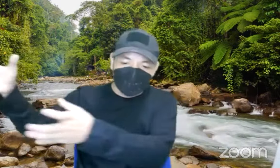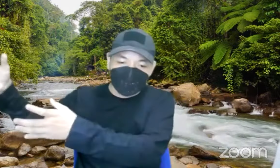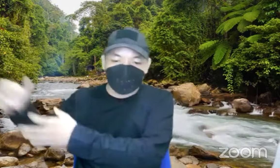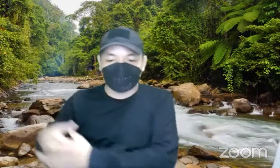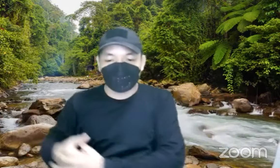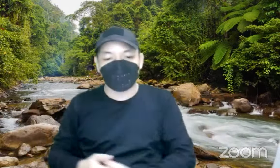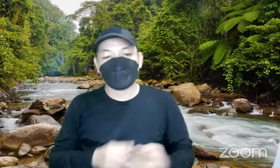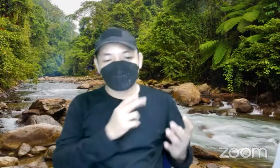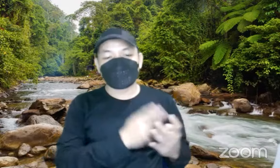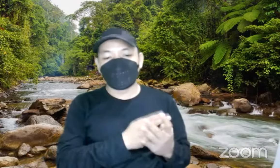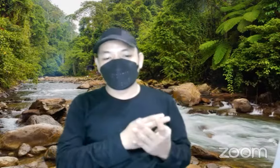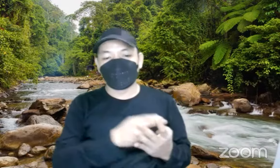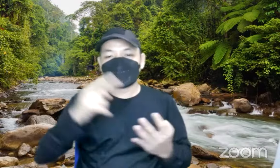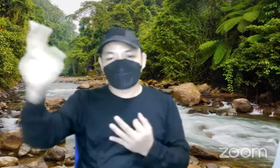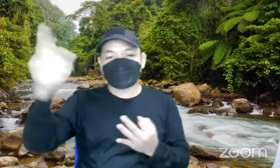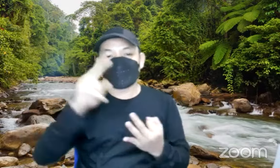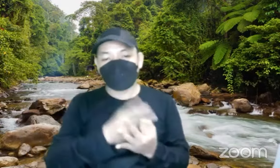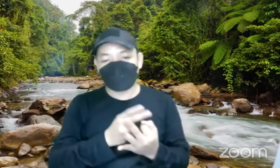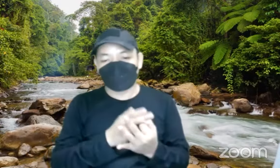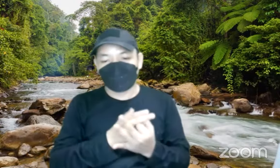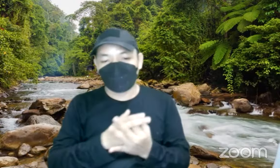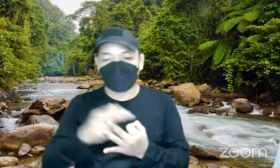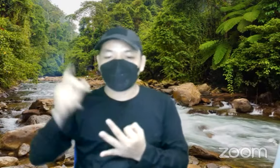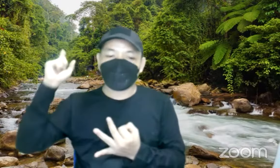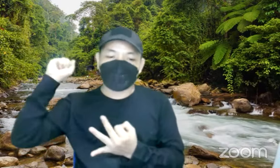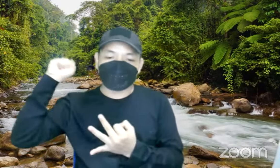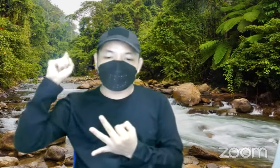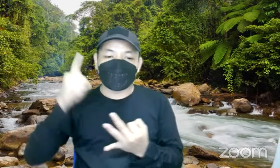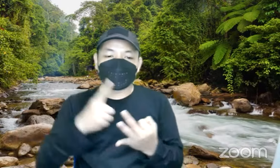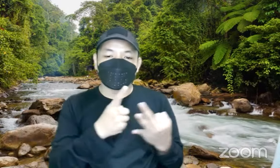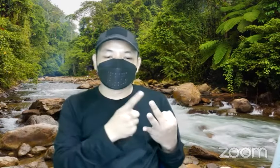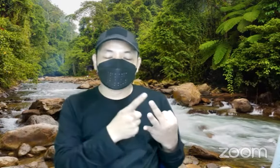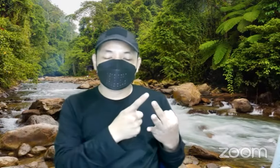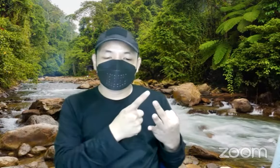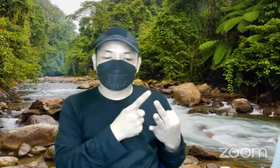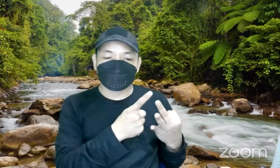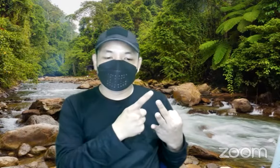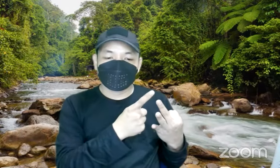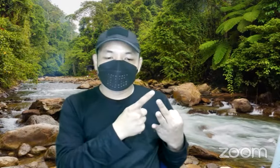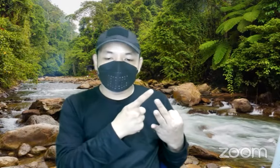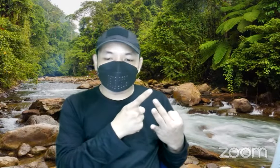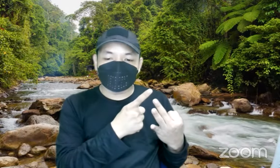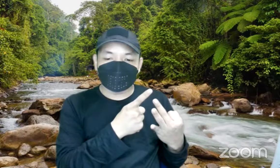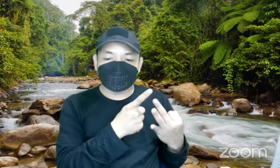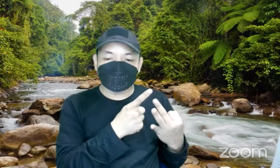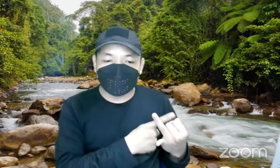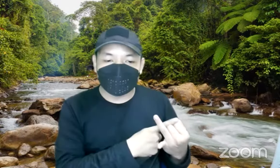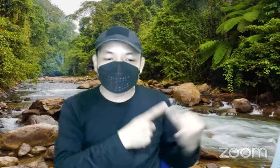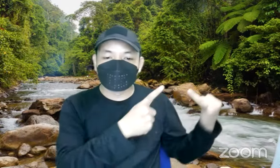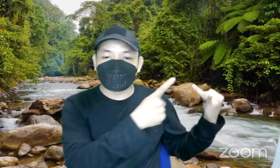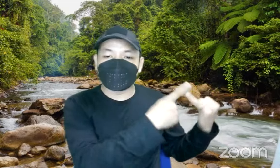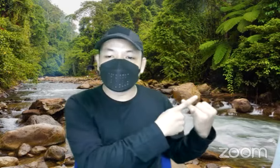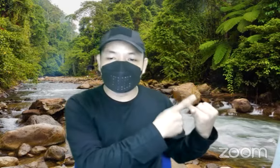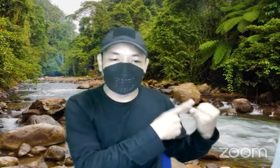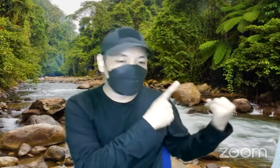ပါဆိုပြီးတော့ထွက်လာရင်တော့တက်ဆိုင်တဲ့နိုင်ငံအကွက်လောက်ဟာအကြမ်းဖက်တော့တက်ဖြတ်မှုတွေနဲ့ပတ်သက်နေတယ်ဆိုတော့ငြင်းလို့မရ